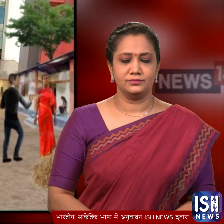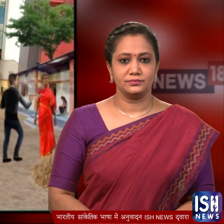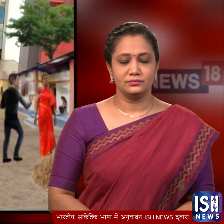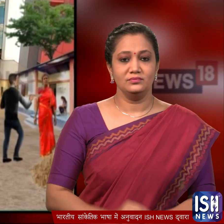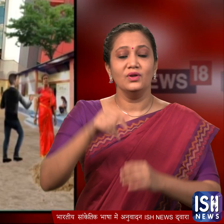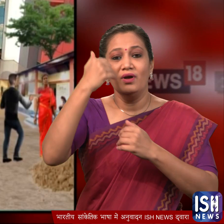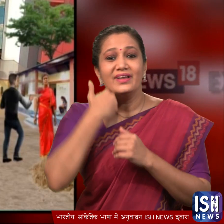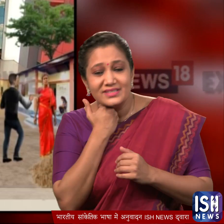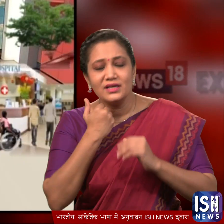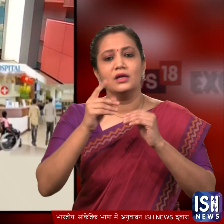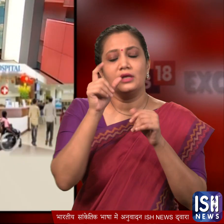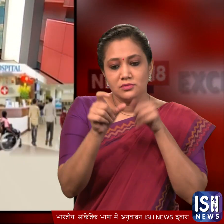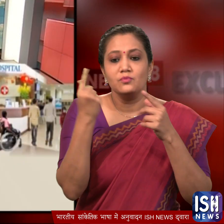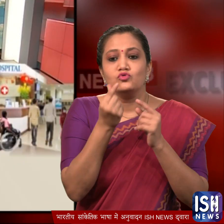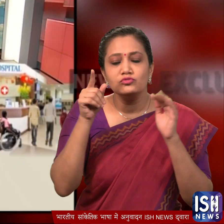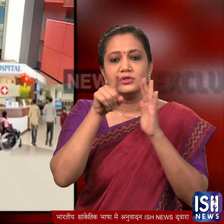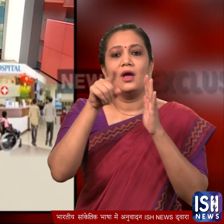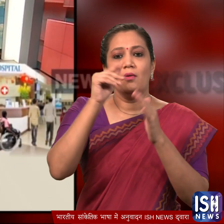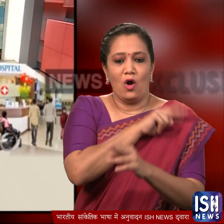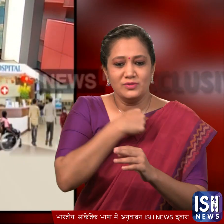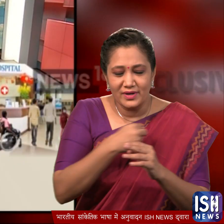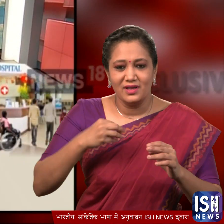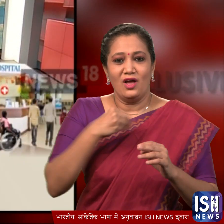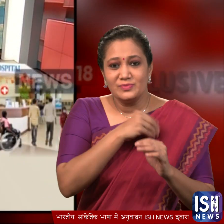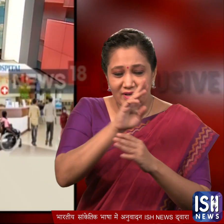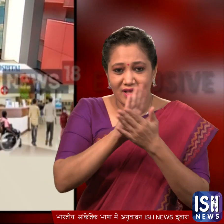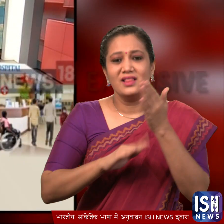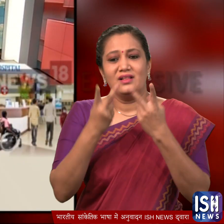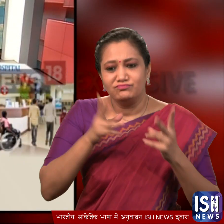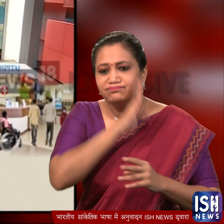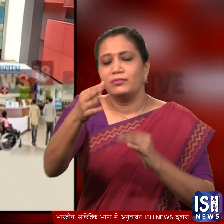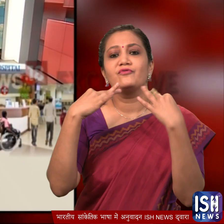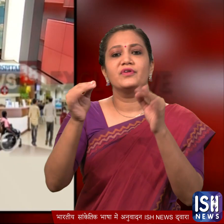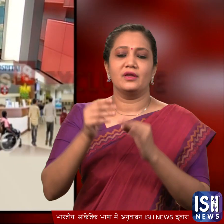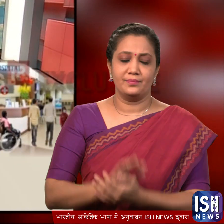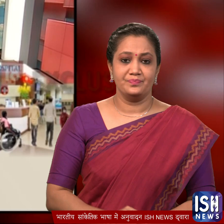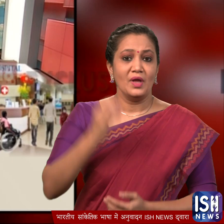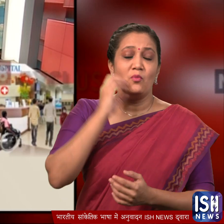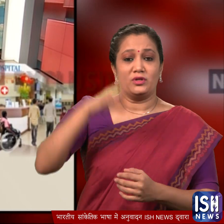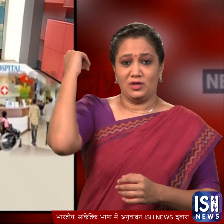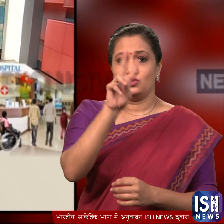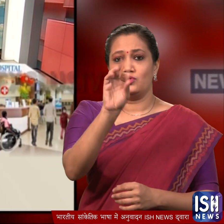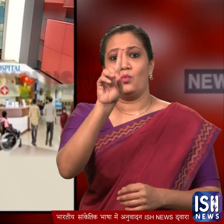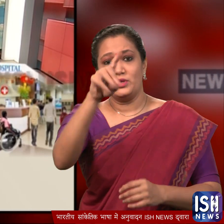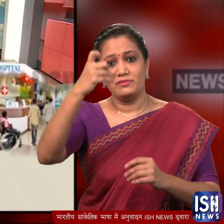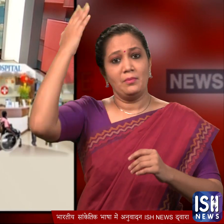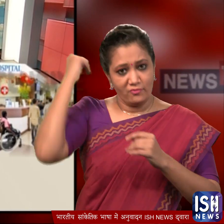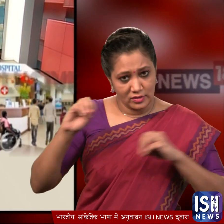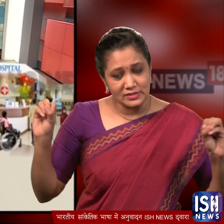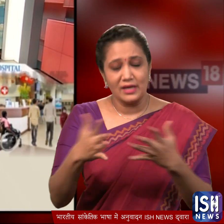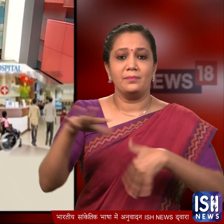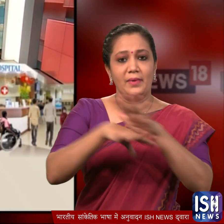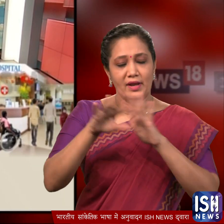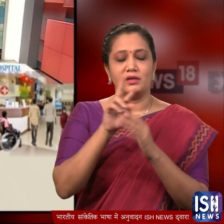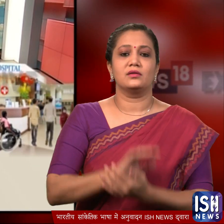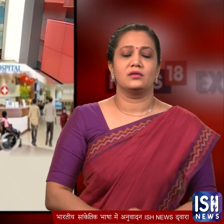चुका है, ताकि बीमार होने पर लोग इस योजना के तहत अस्पताल में जाकर मुफ्त में इलाज करवा सकें। मोदी सरकार ने 2017 में इस योजना की शुरुआत की